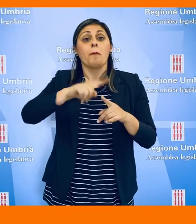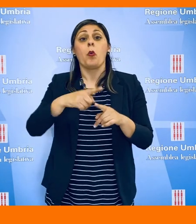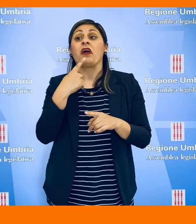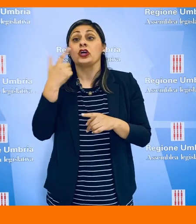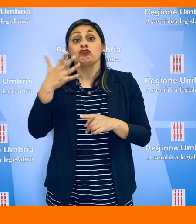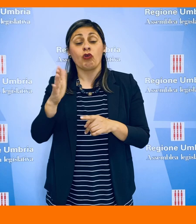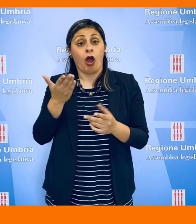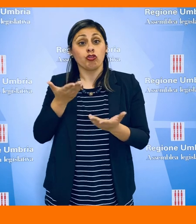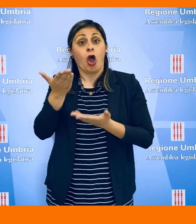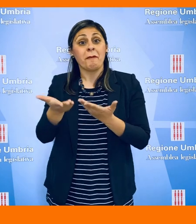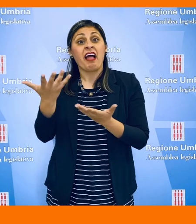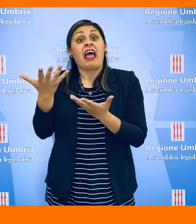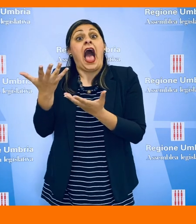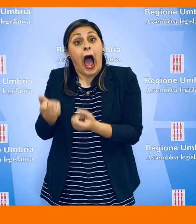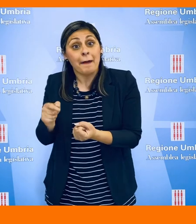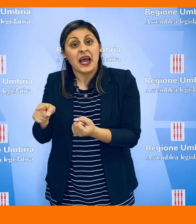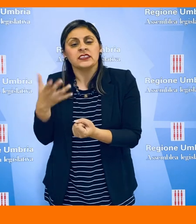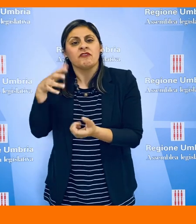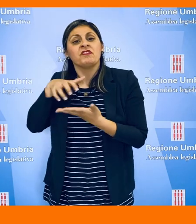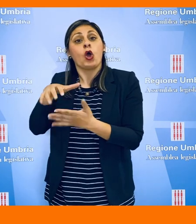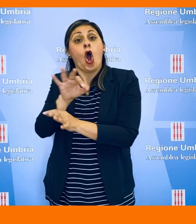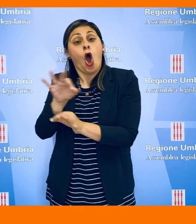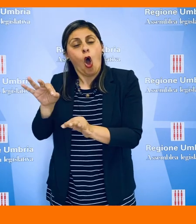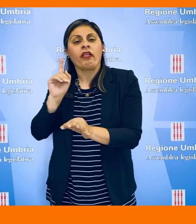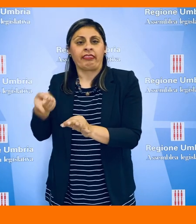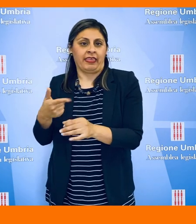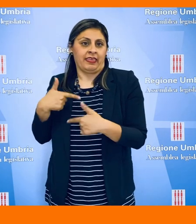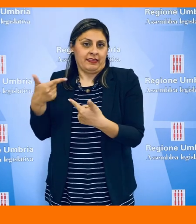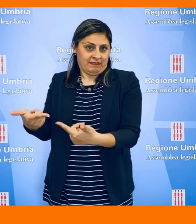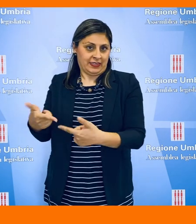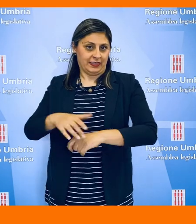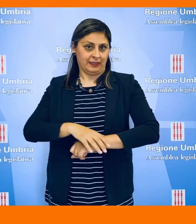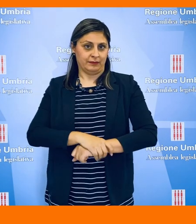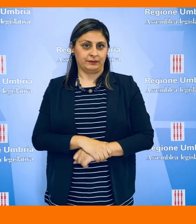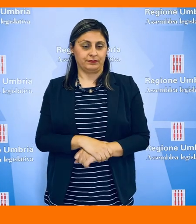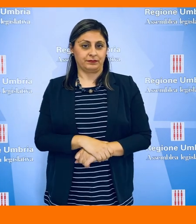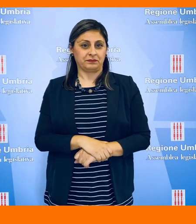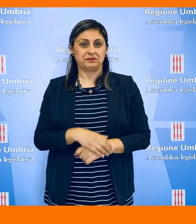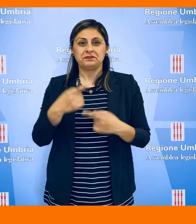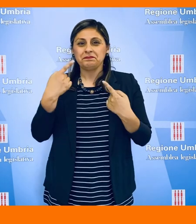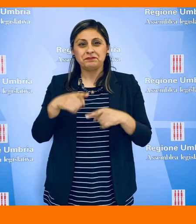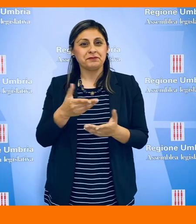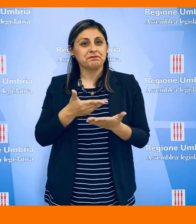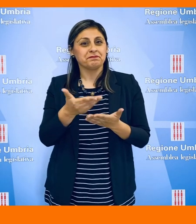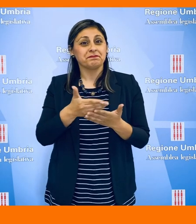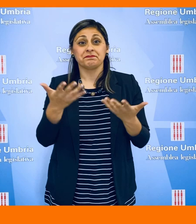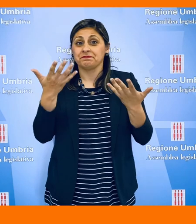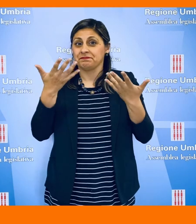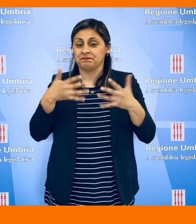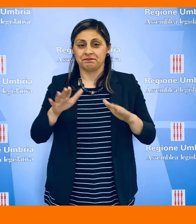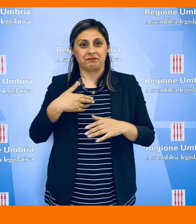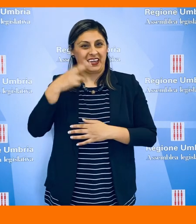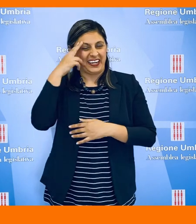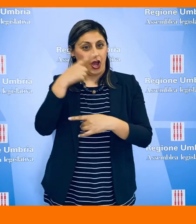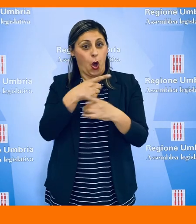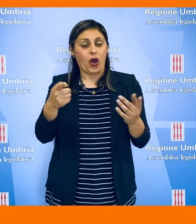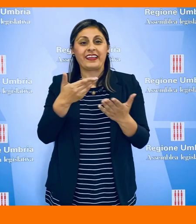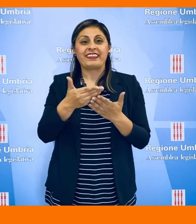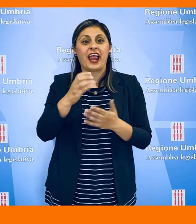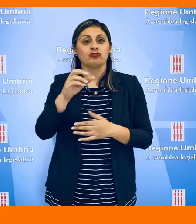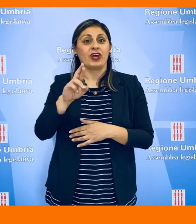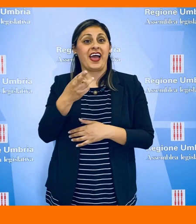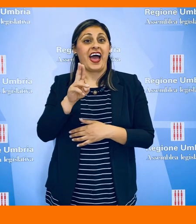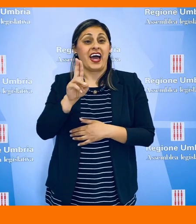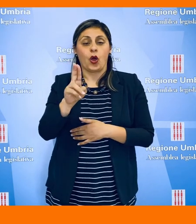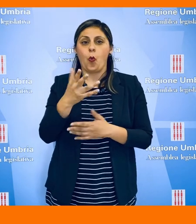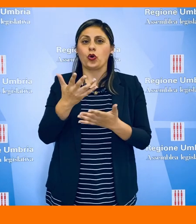importante contributo e a chi è rientrato nelle domande ammesse, ma non finanziabili. Anche per questa edizione è tutto,